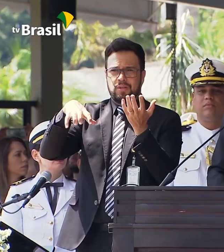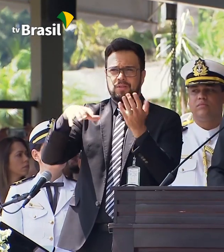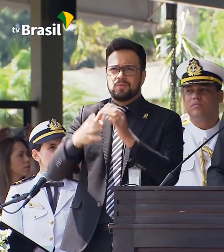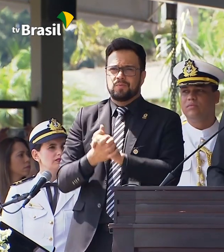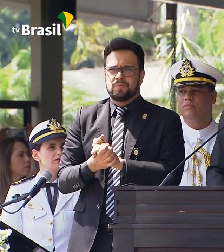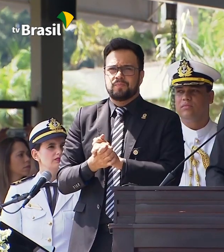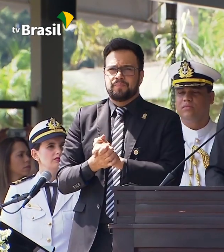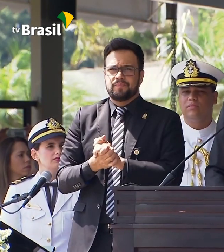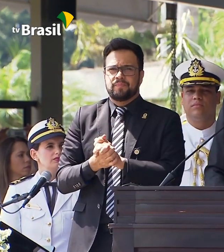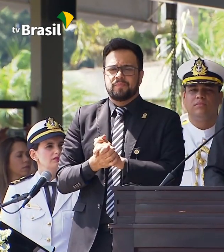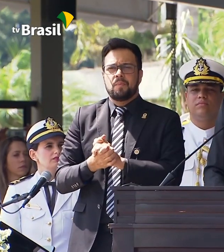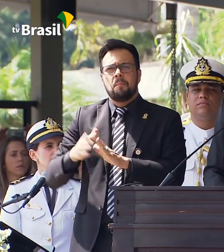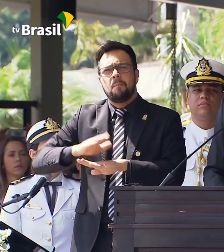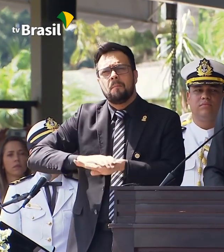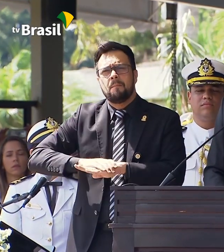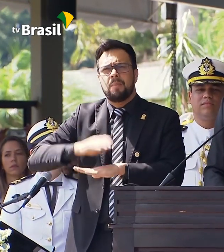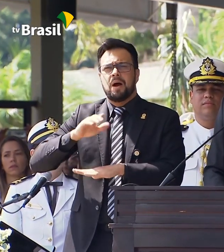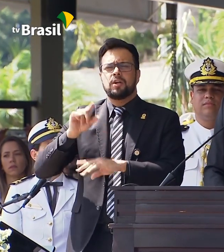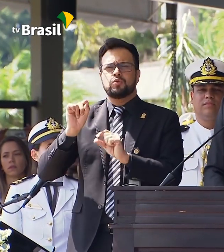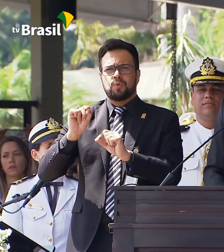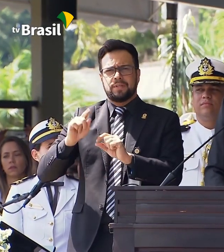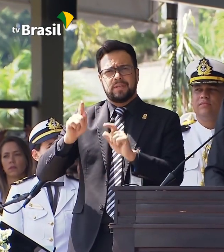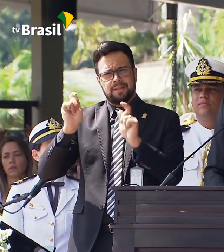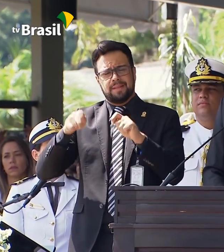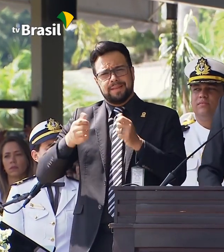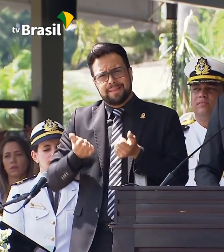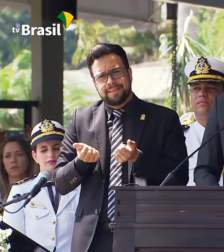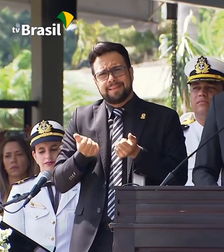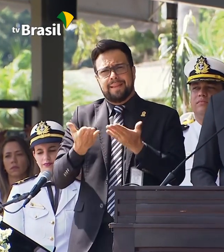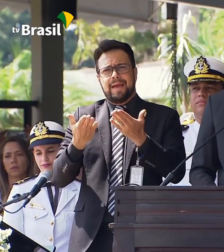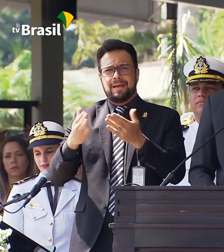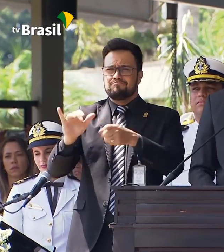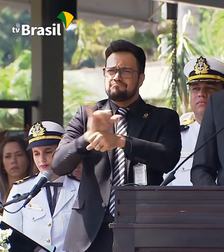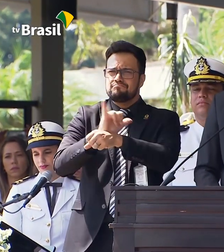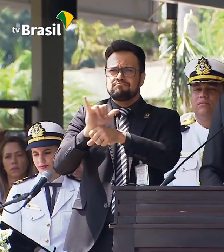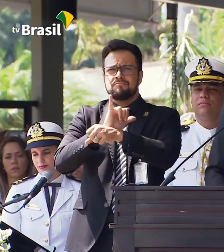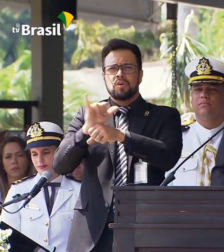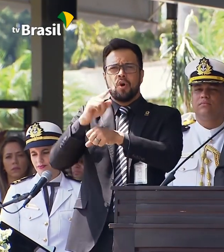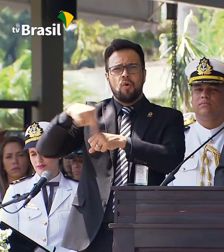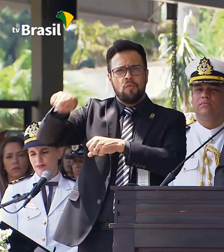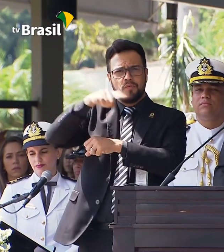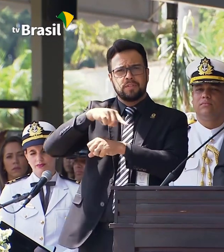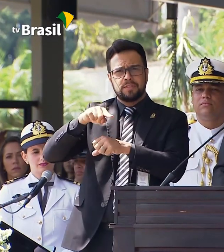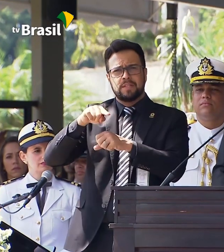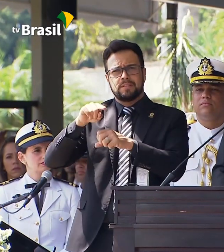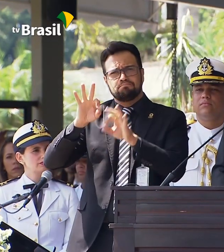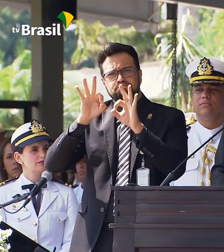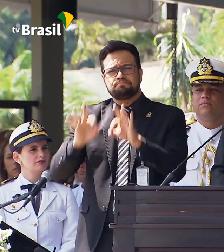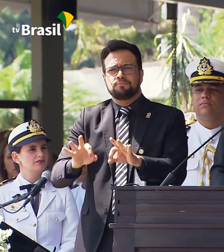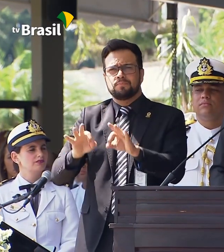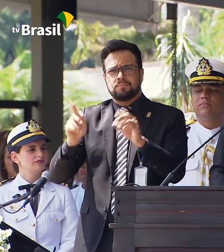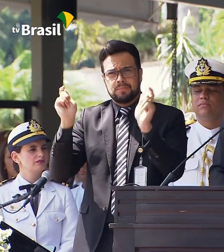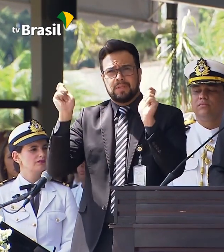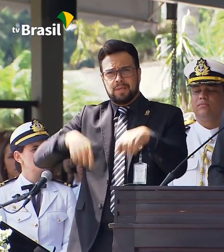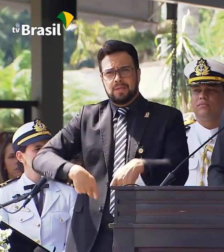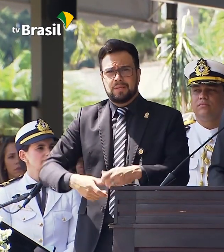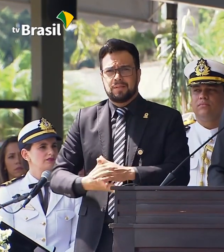mais dar meios para que vocês realmente